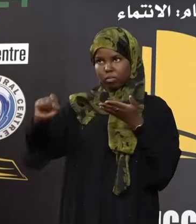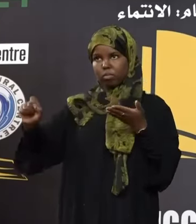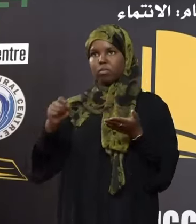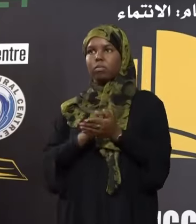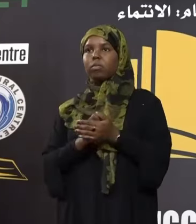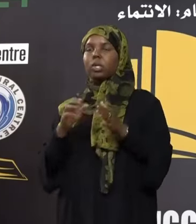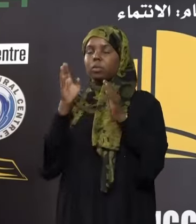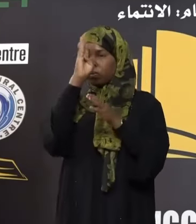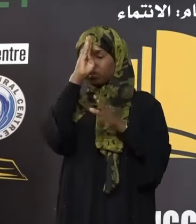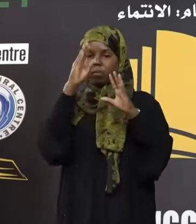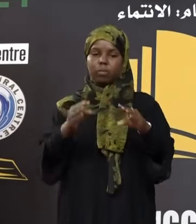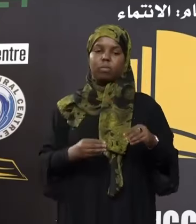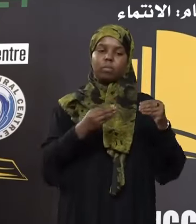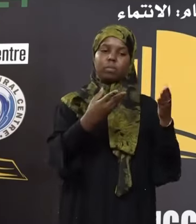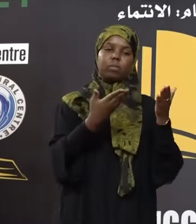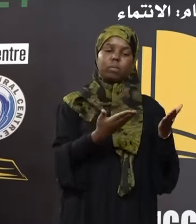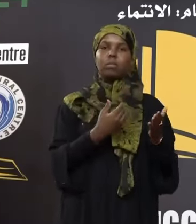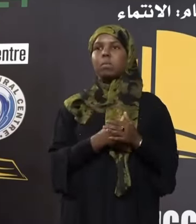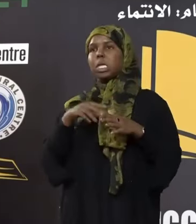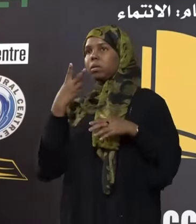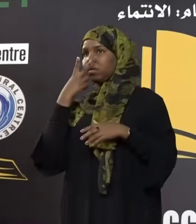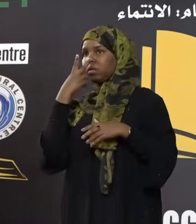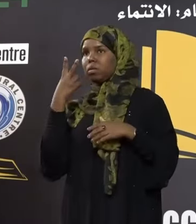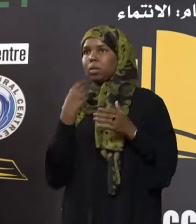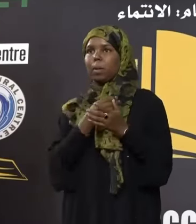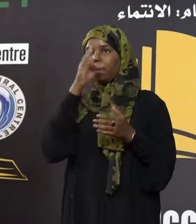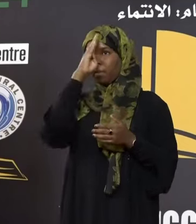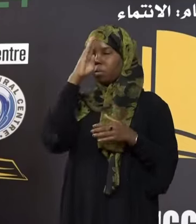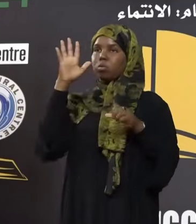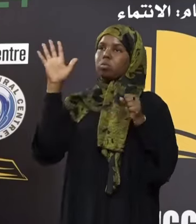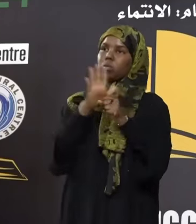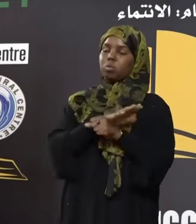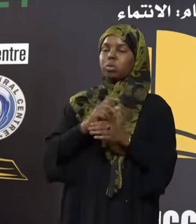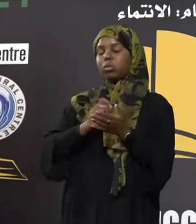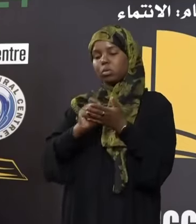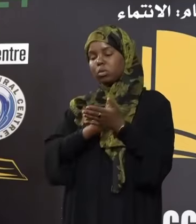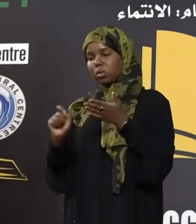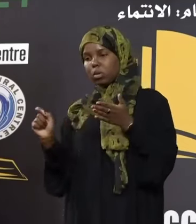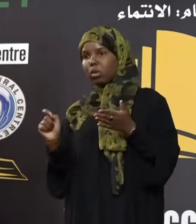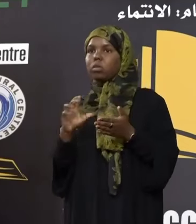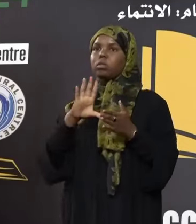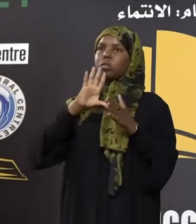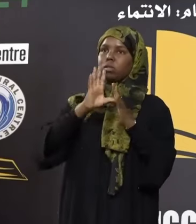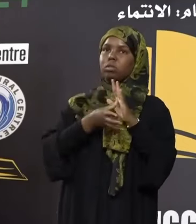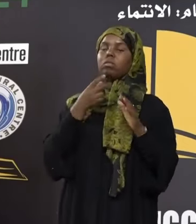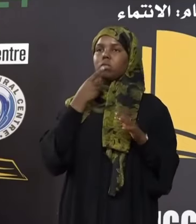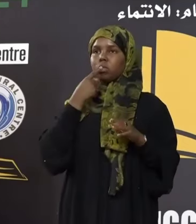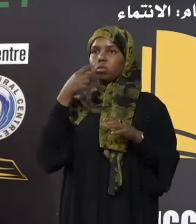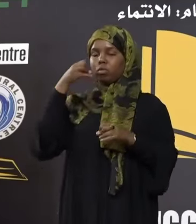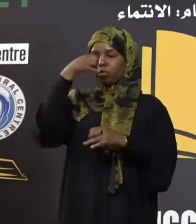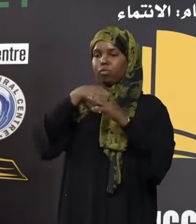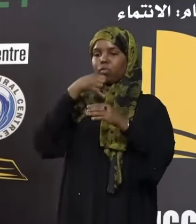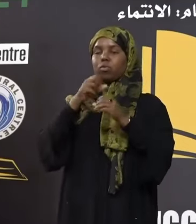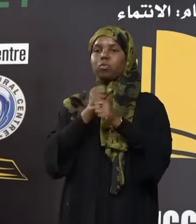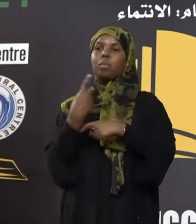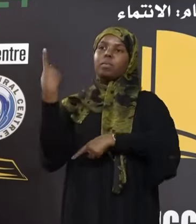إنه برلمان كجيو إنه أنا يدك هذا برلمان كونو بدن هيك كصحيح دعاء محن كل هذا وعدي ما